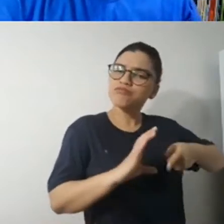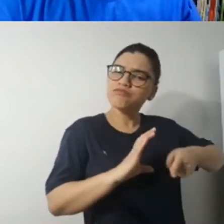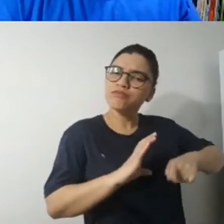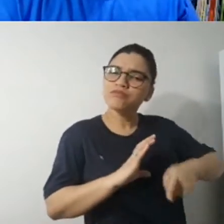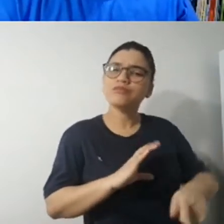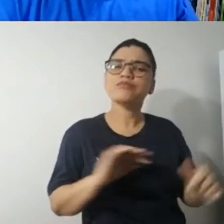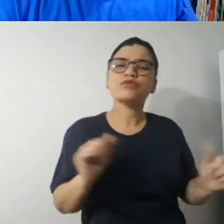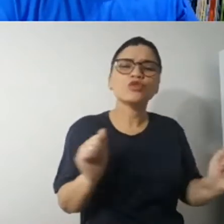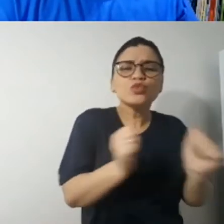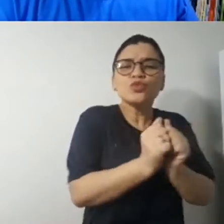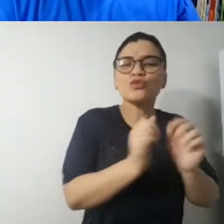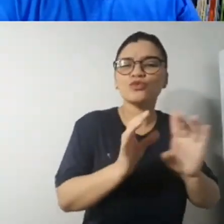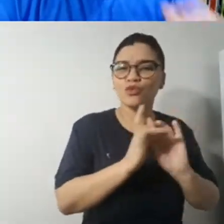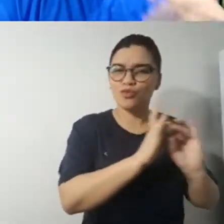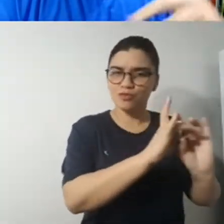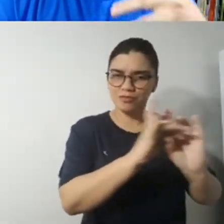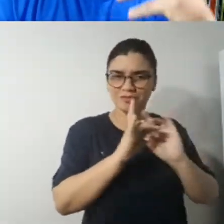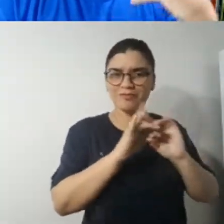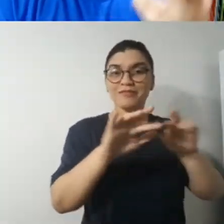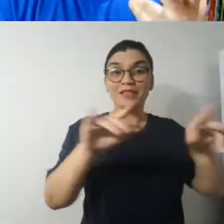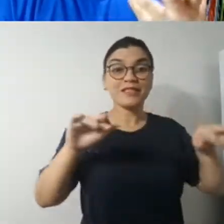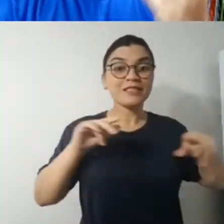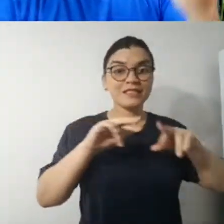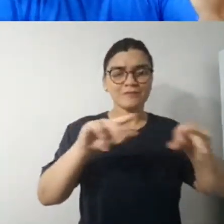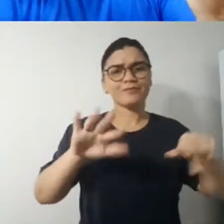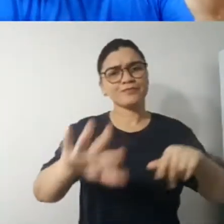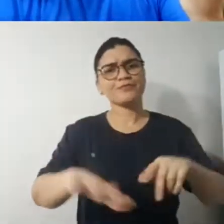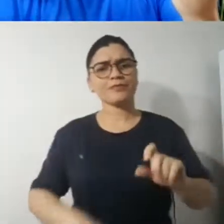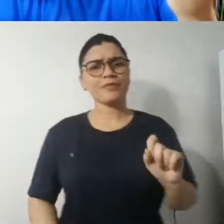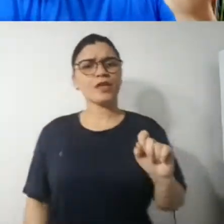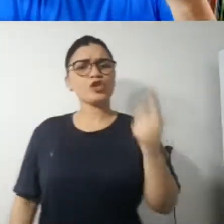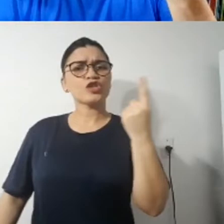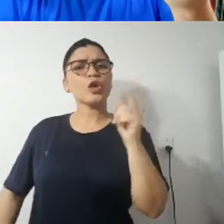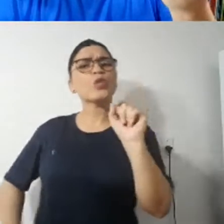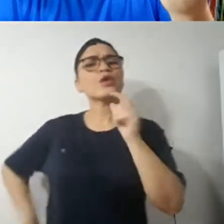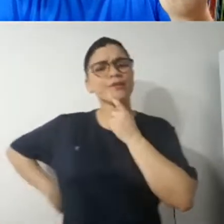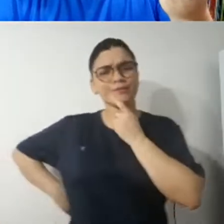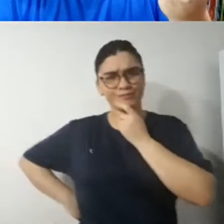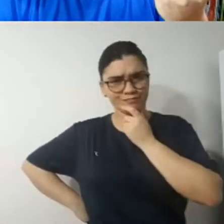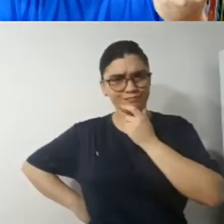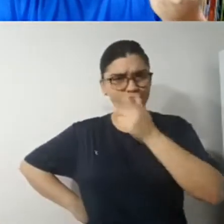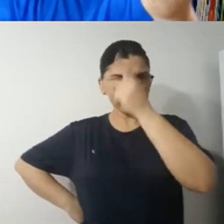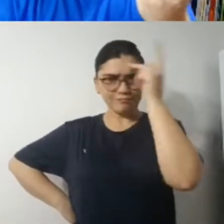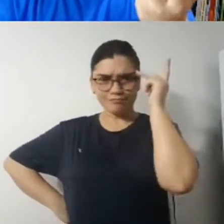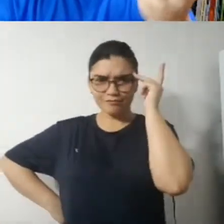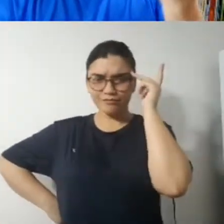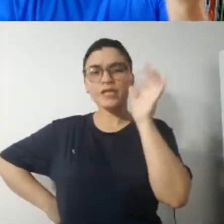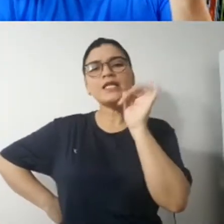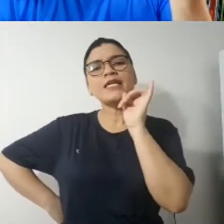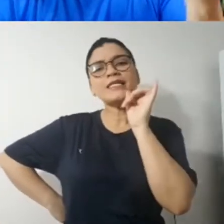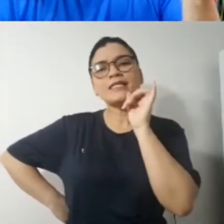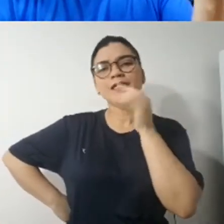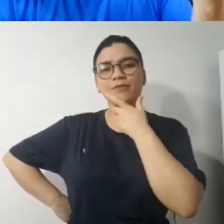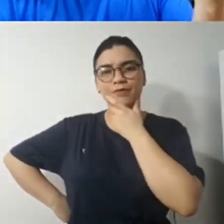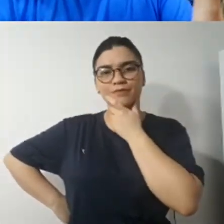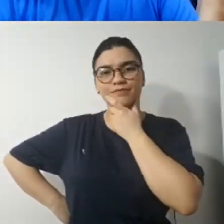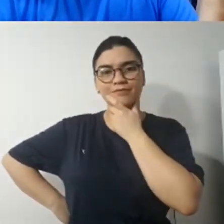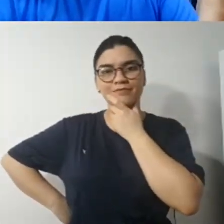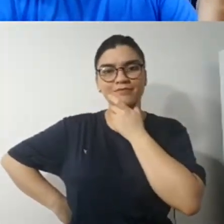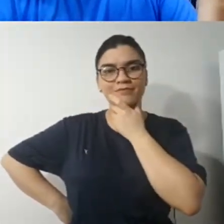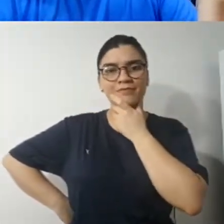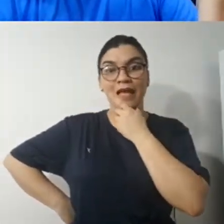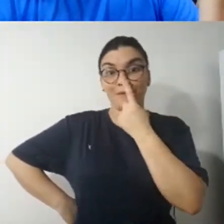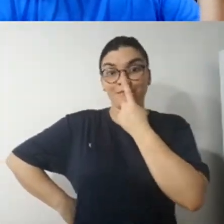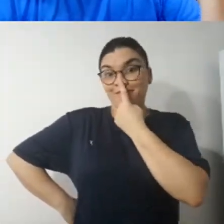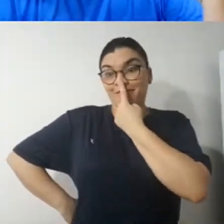Cristo. Eu acho muito estranho pessoas que têm amizade e muita afinidade com